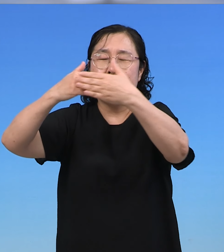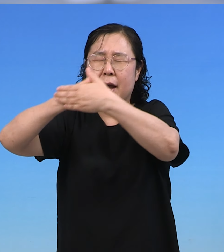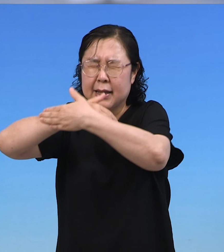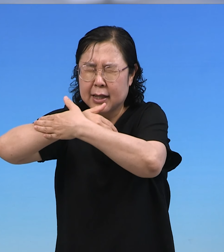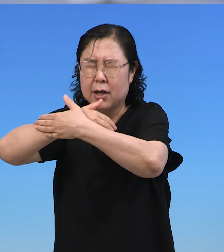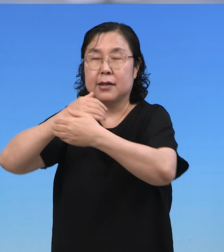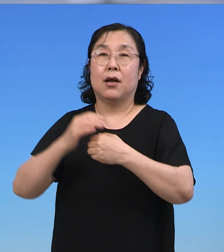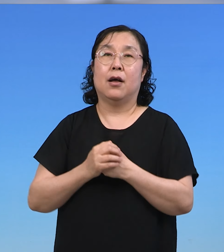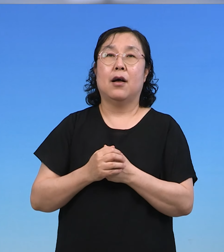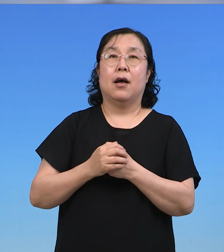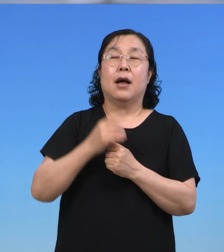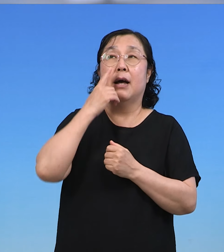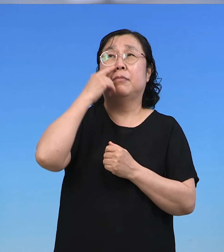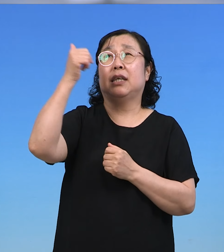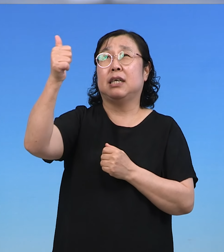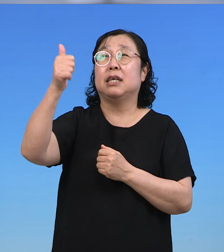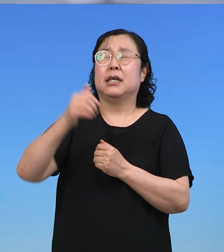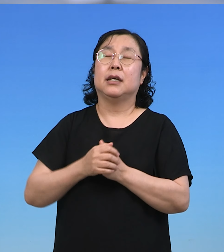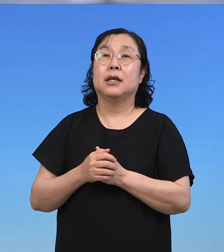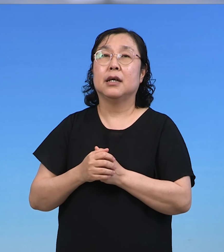매달려가지고, 아버지